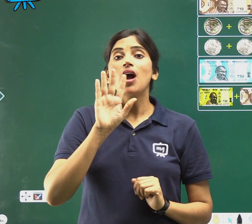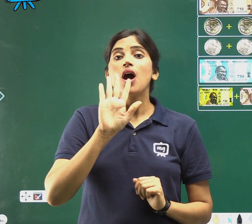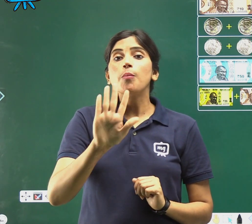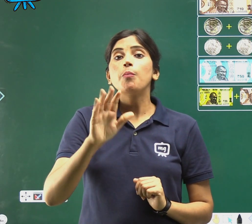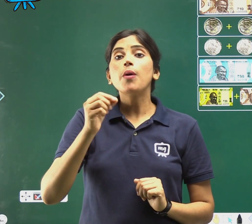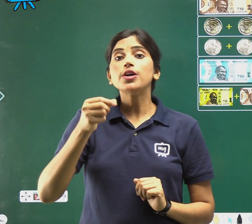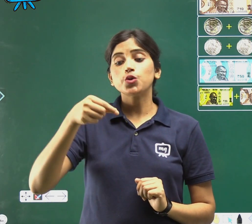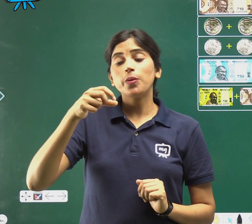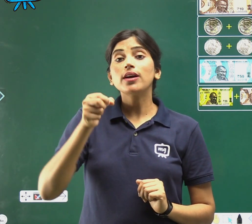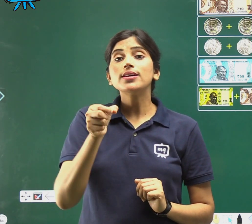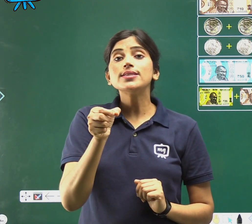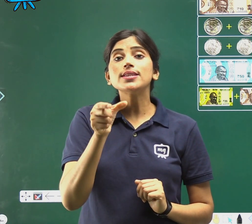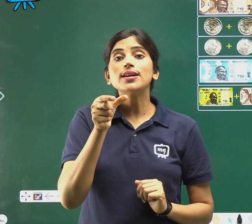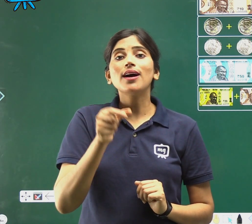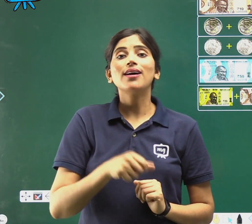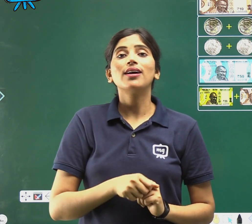5 रुपए का सिक्का